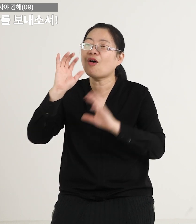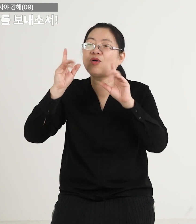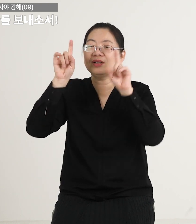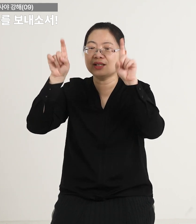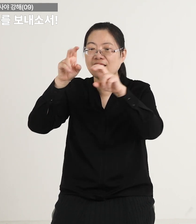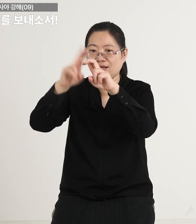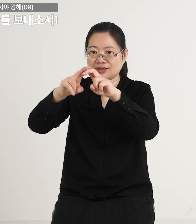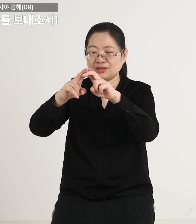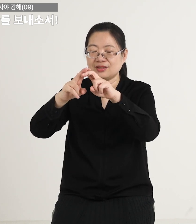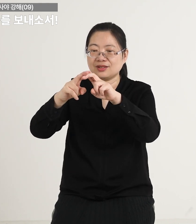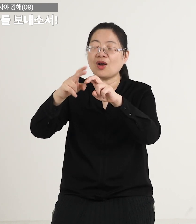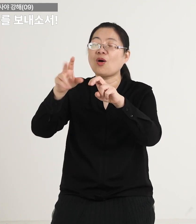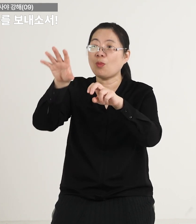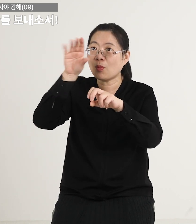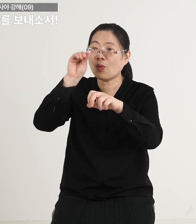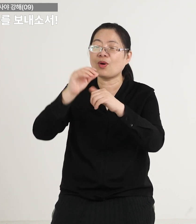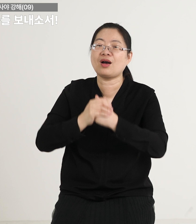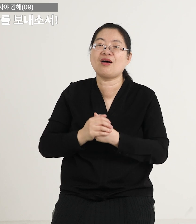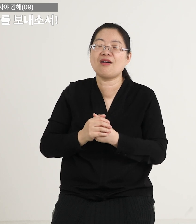계시고